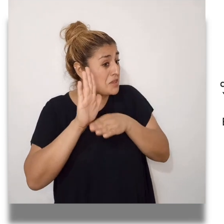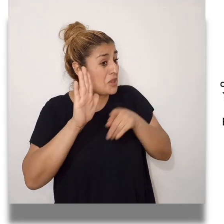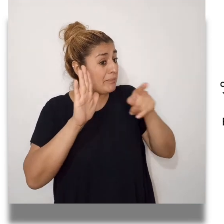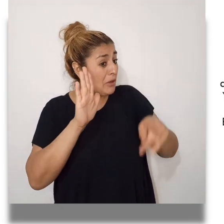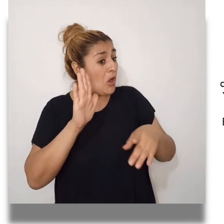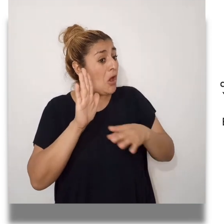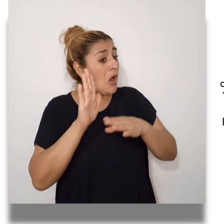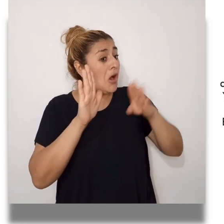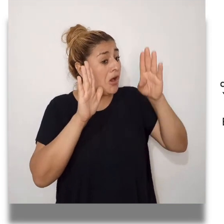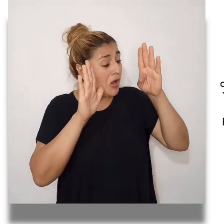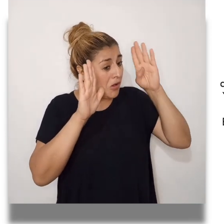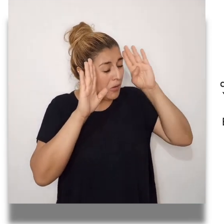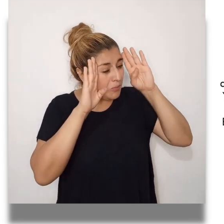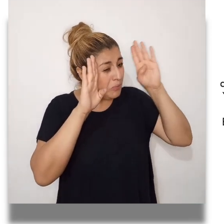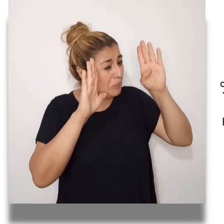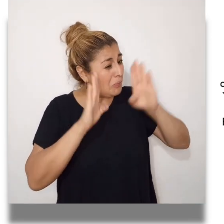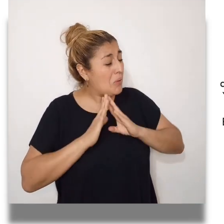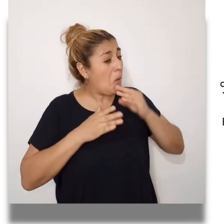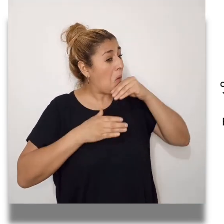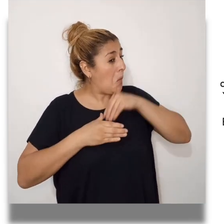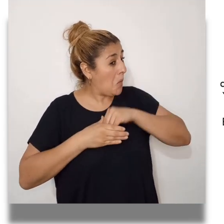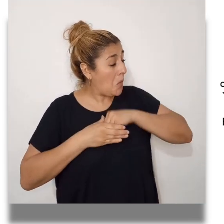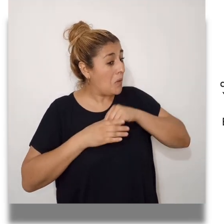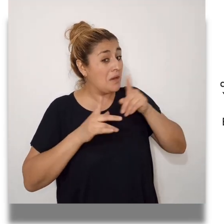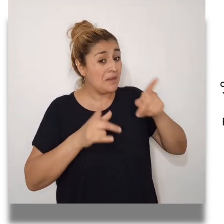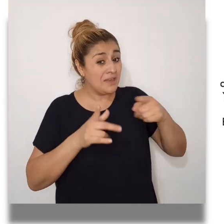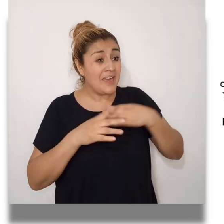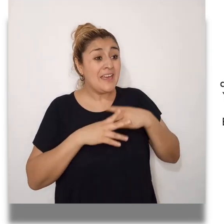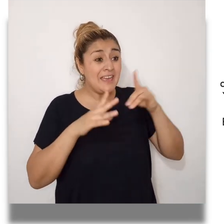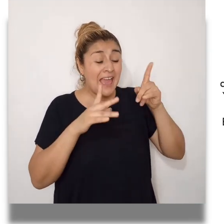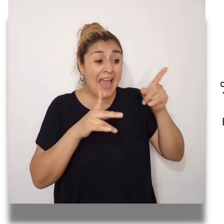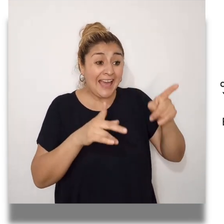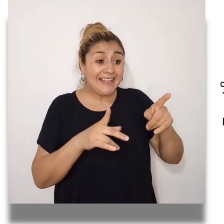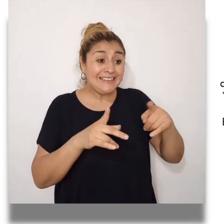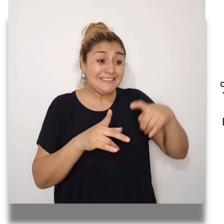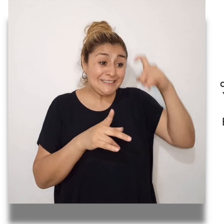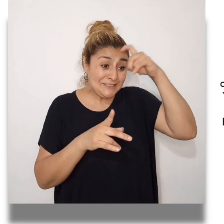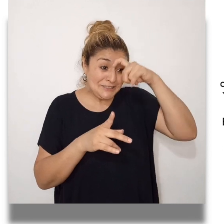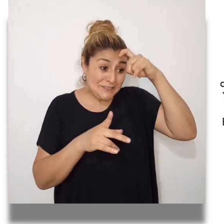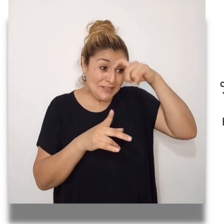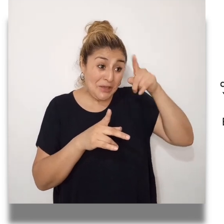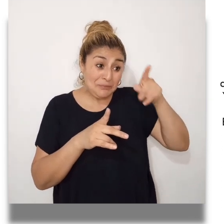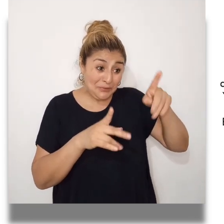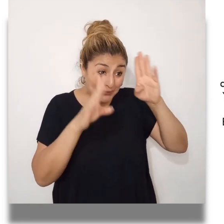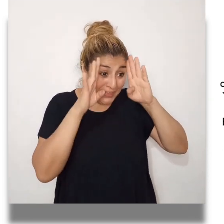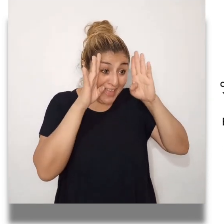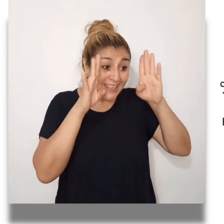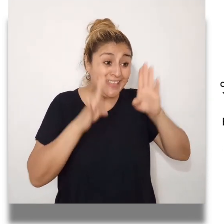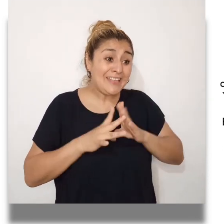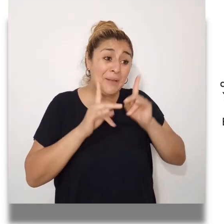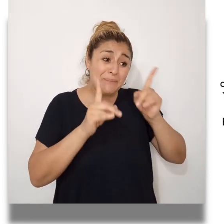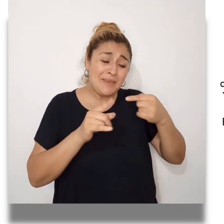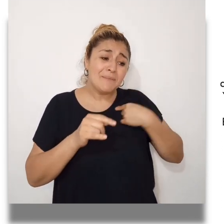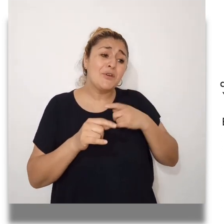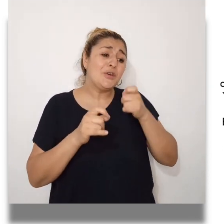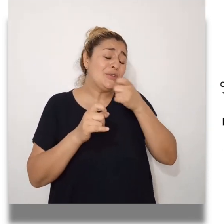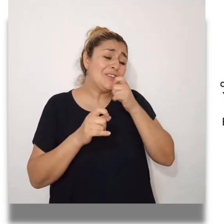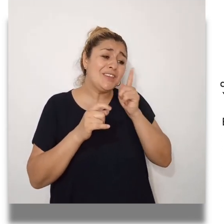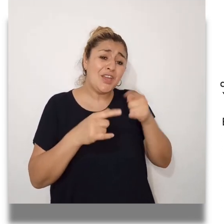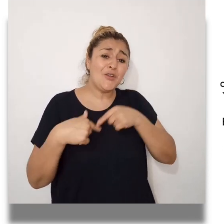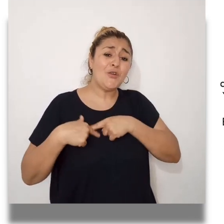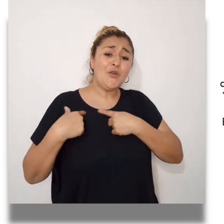haciendo estar atento tu oído a la sabiduría, si inclinares tu corazón a la